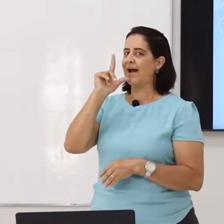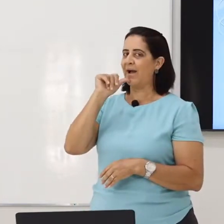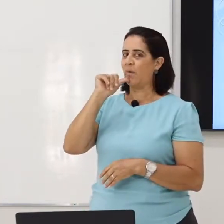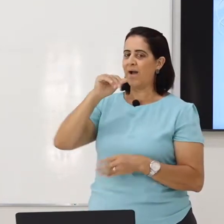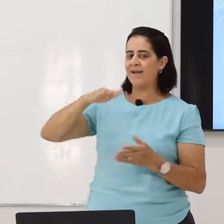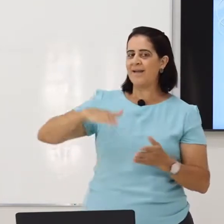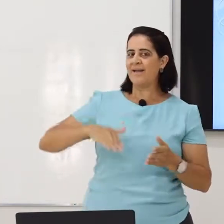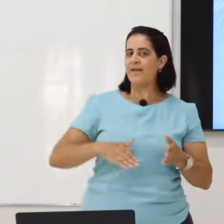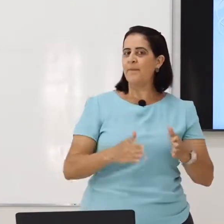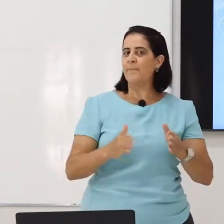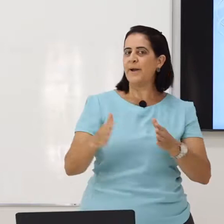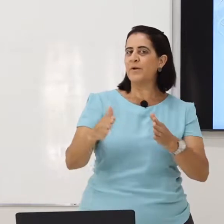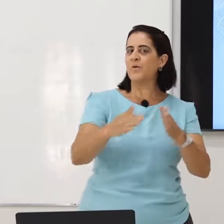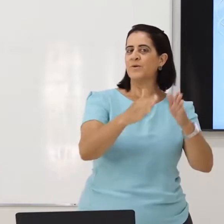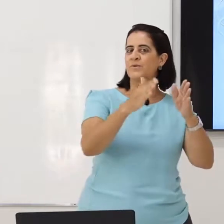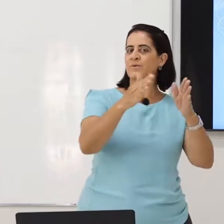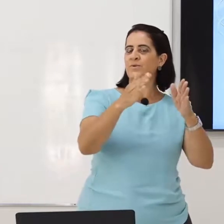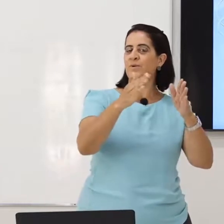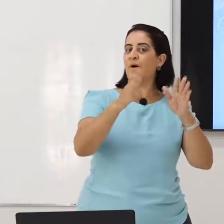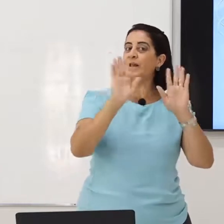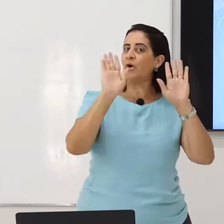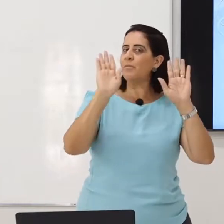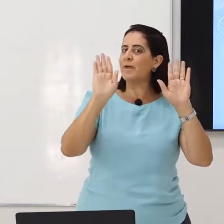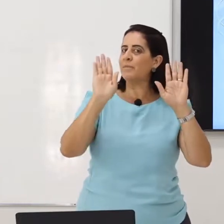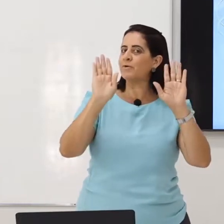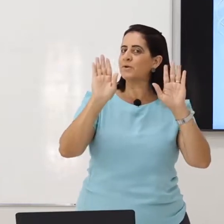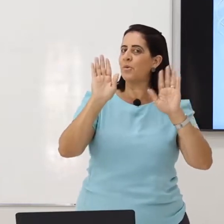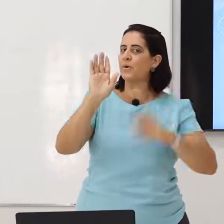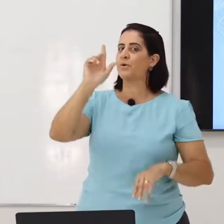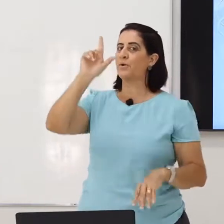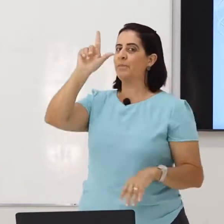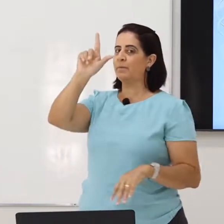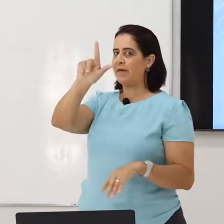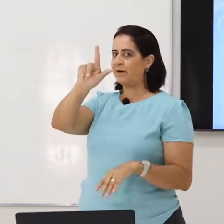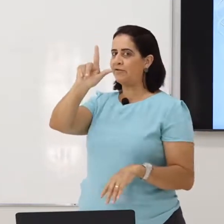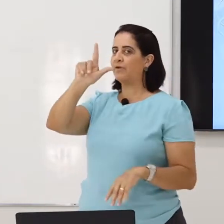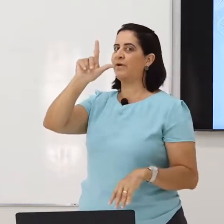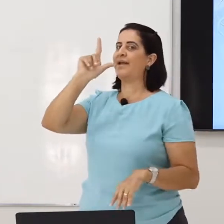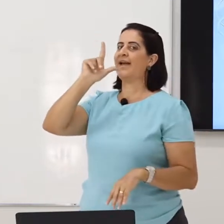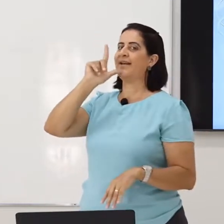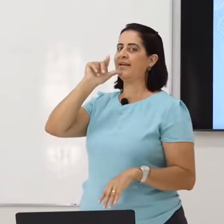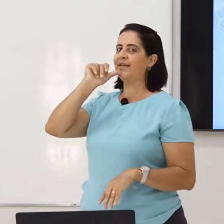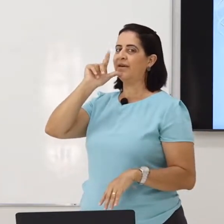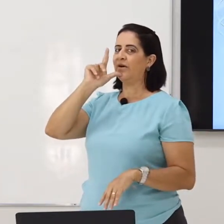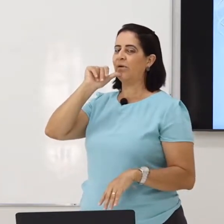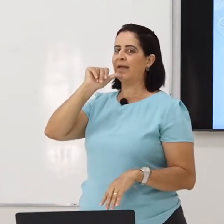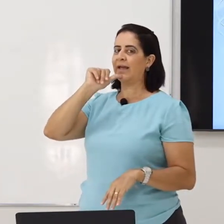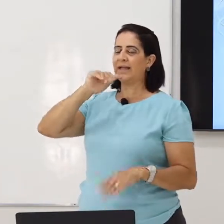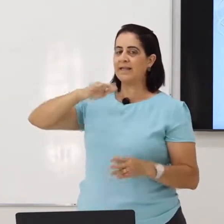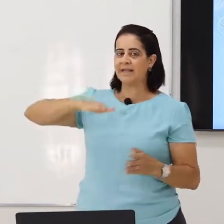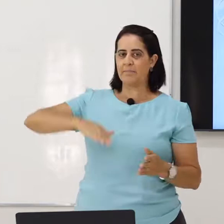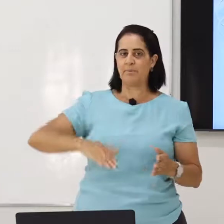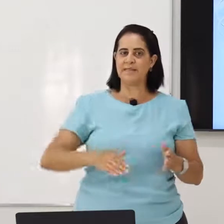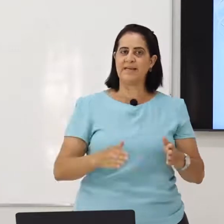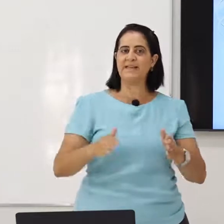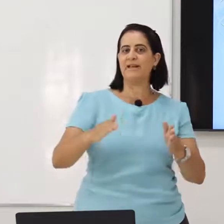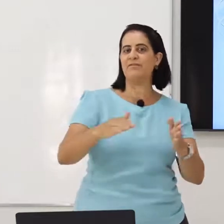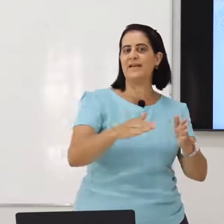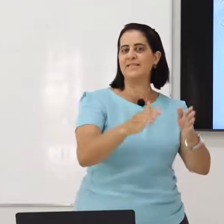água, percurso. Olha como a minha mão se comportou. Primeiro ela ficou em L, ok, e depois ela teve esse